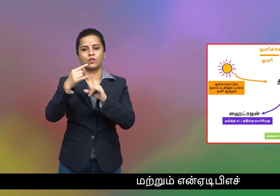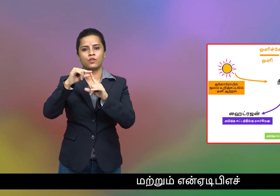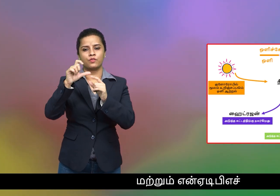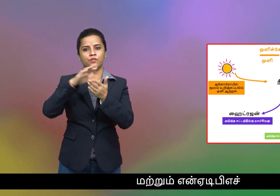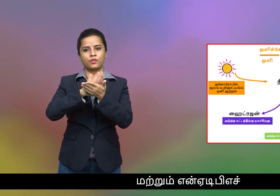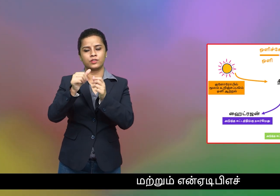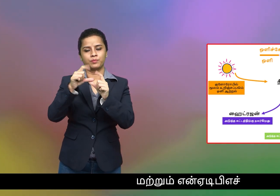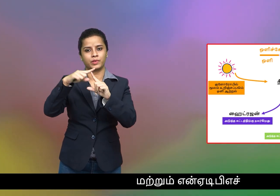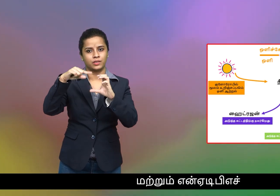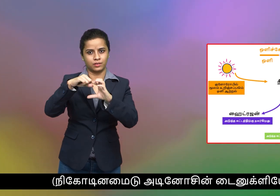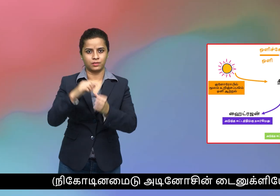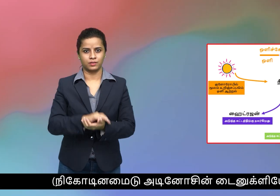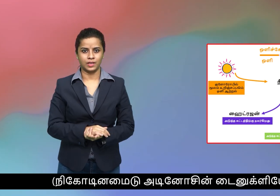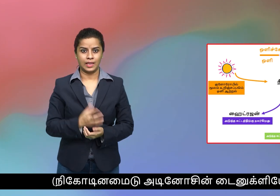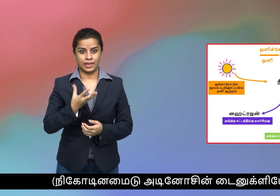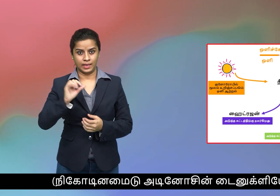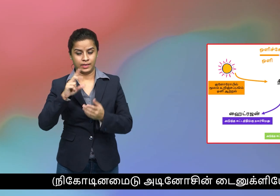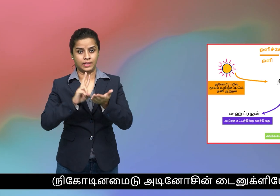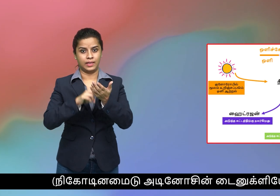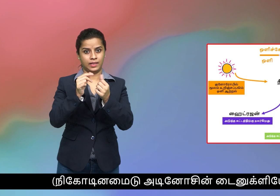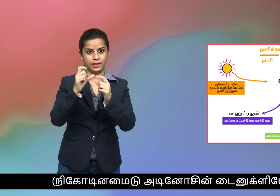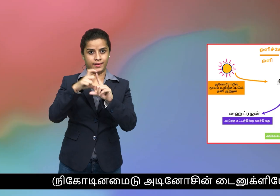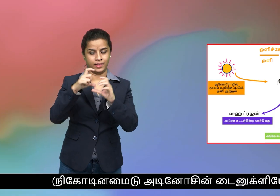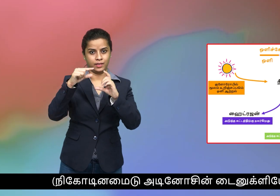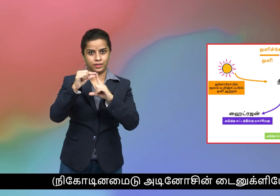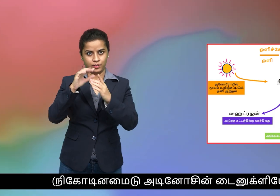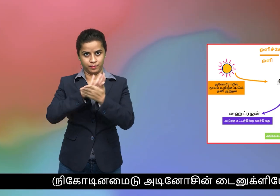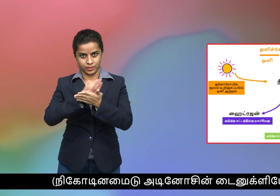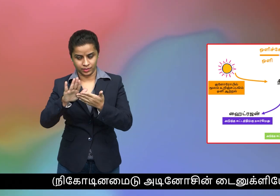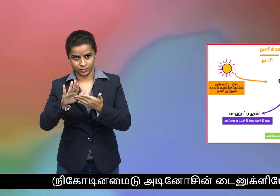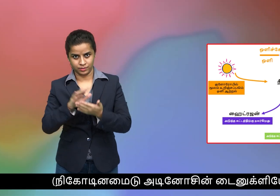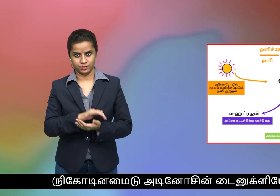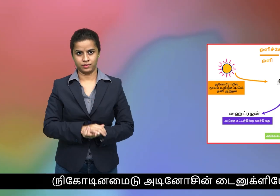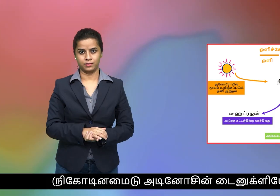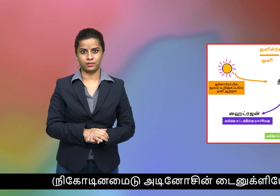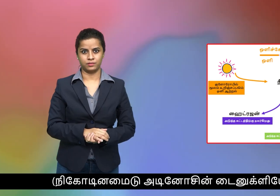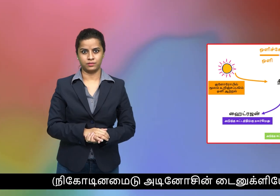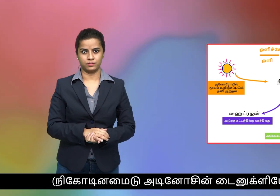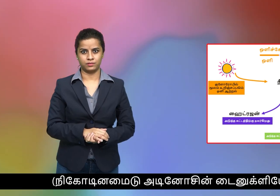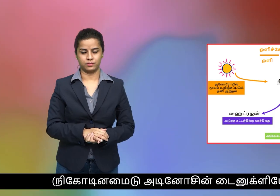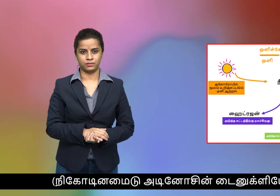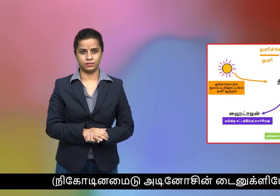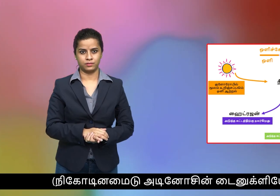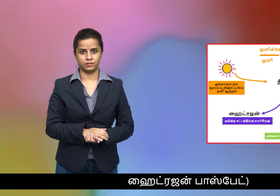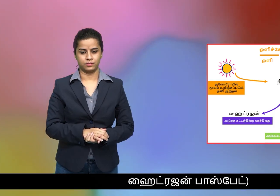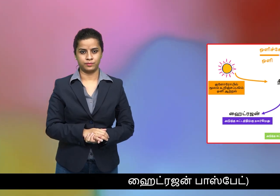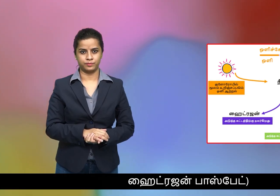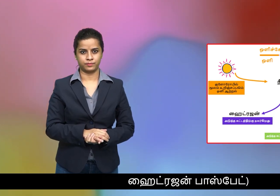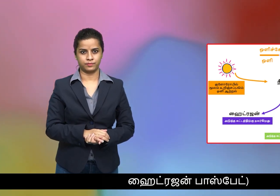NADPH அதாவது நிக்கிடோனமைடு அடினோசின் டைநியூக்ளியோடைடு ஹைட்ரஜன்